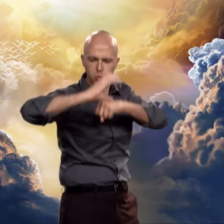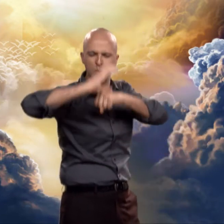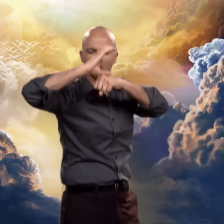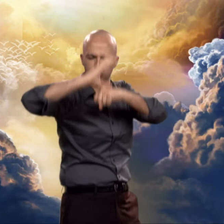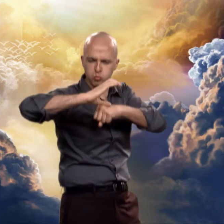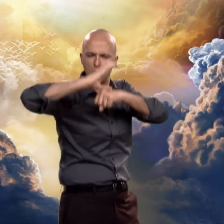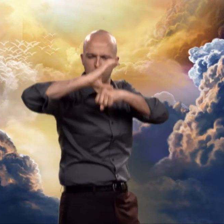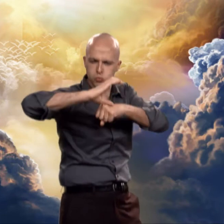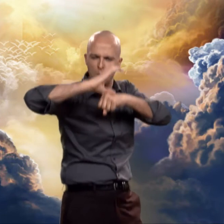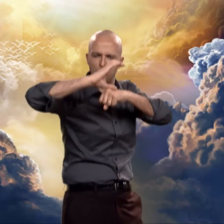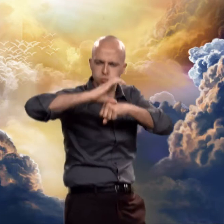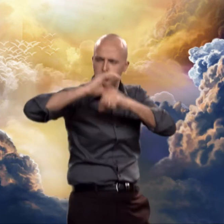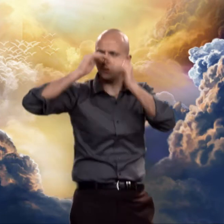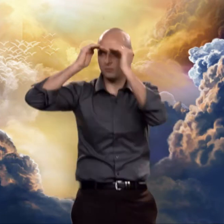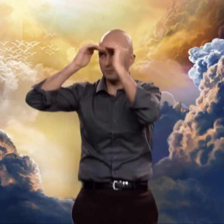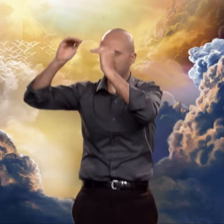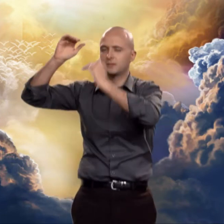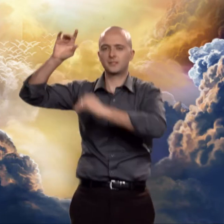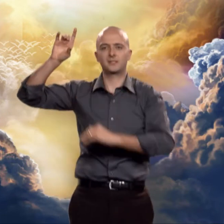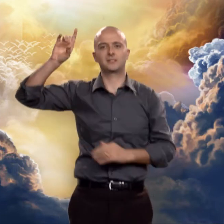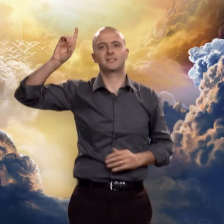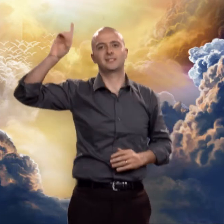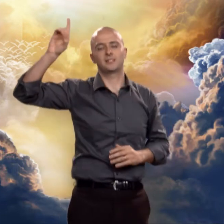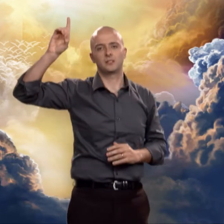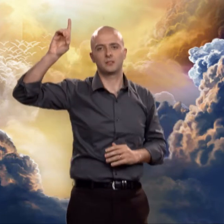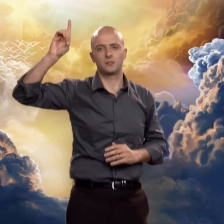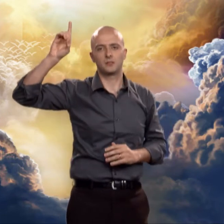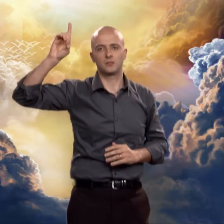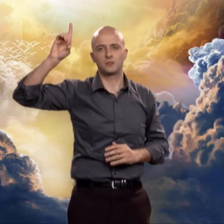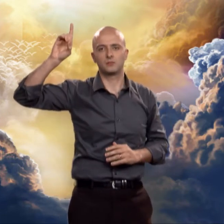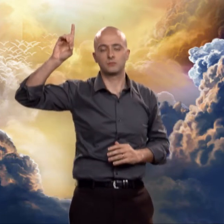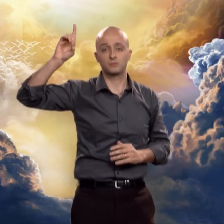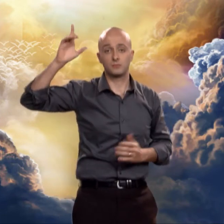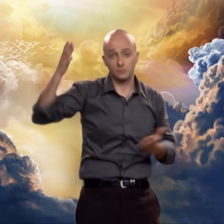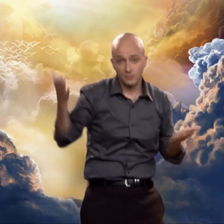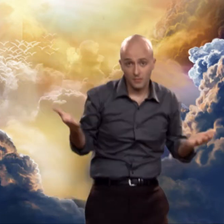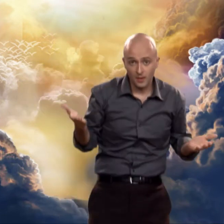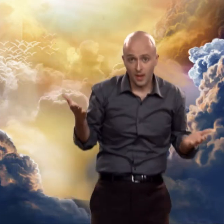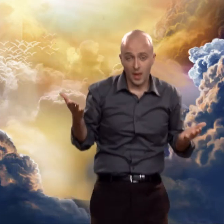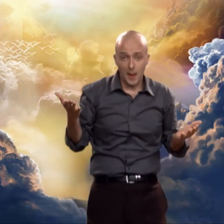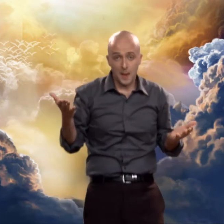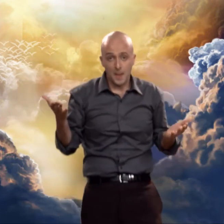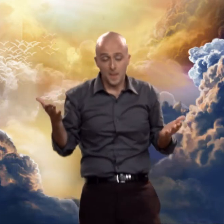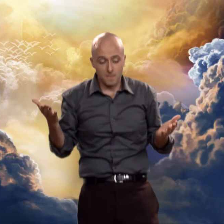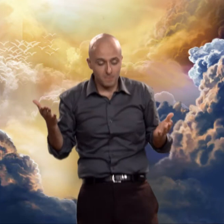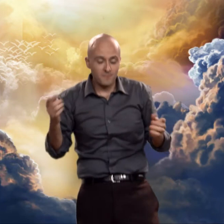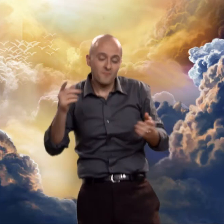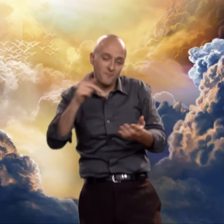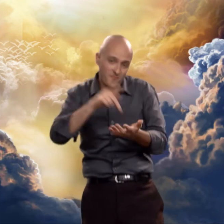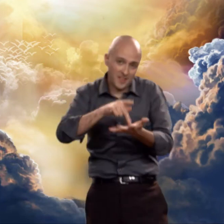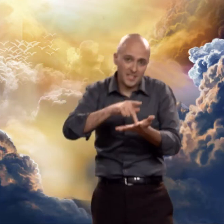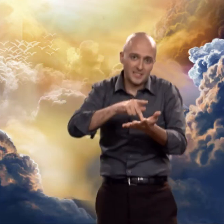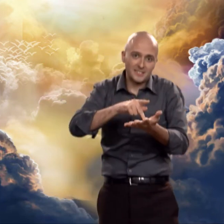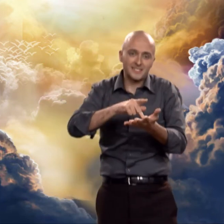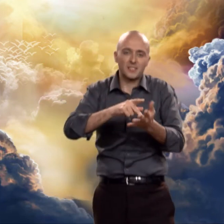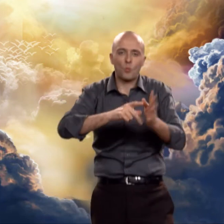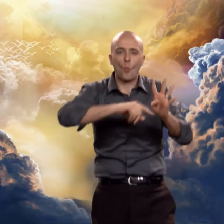Não era a vontade de Deus que os israelitas vagueassem durante 40 anos no deserto. Ele desejava levá-los